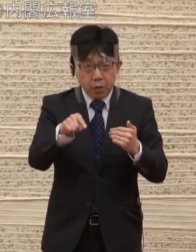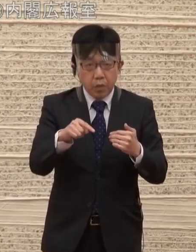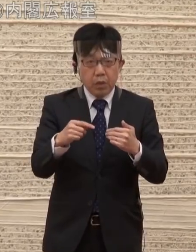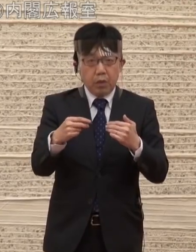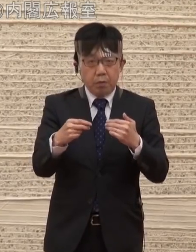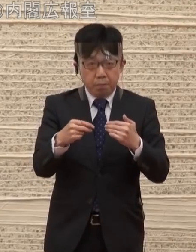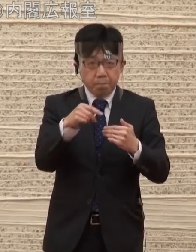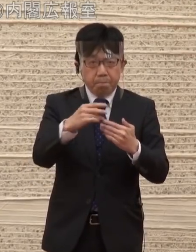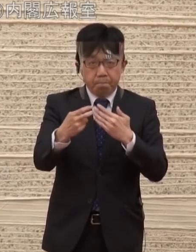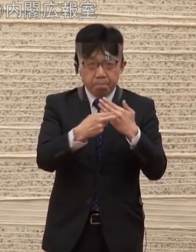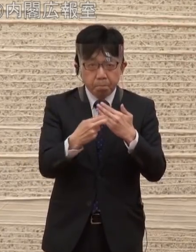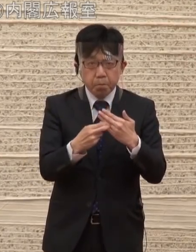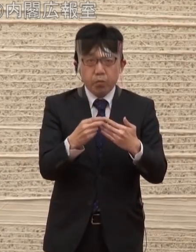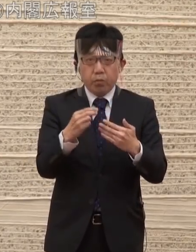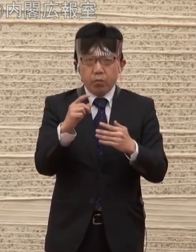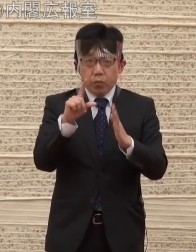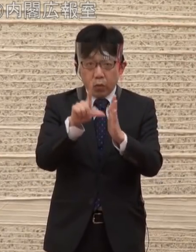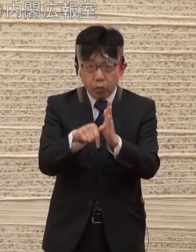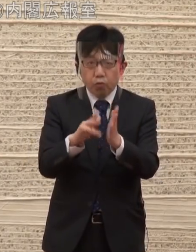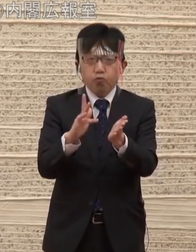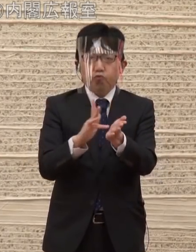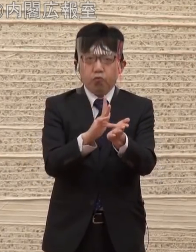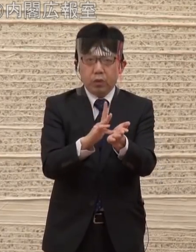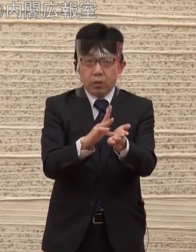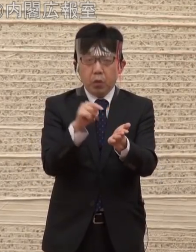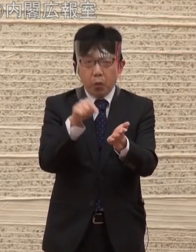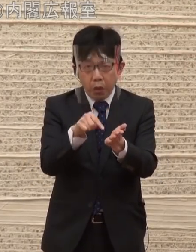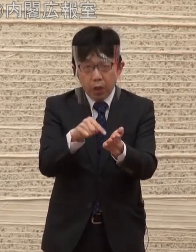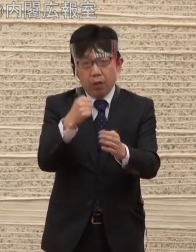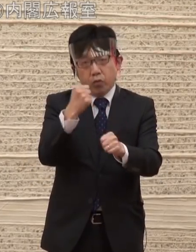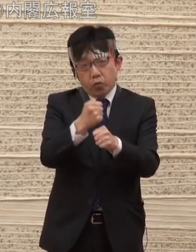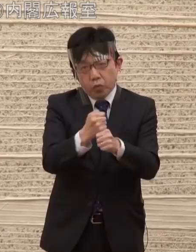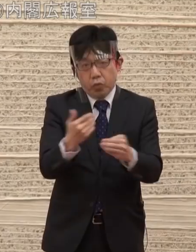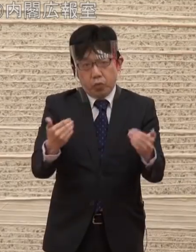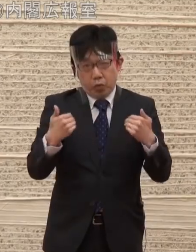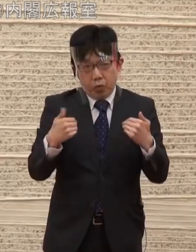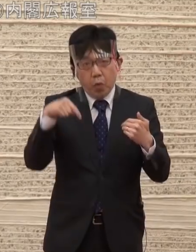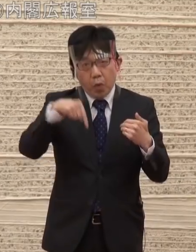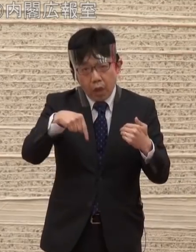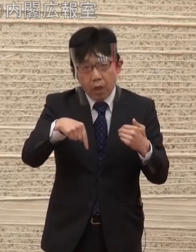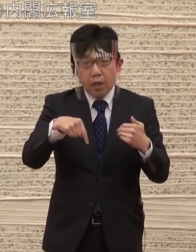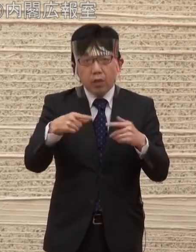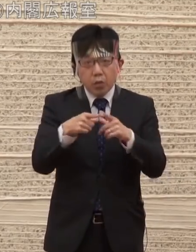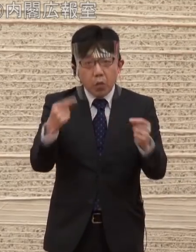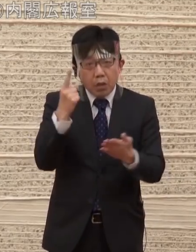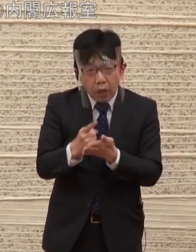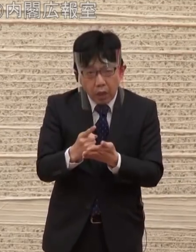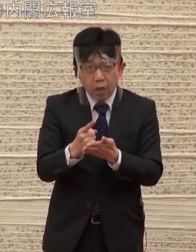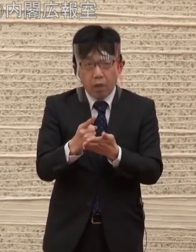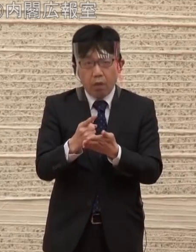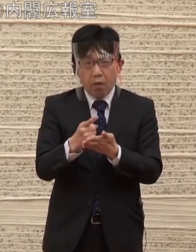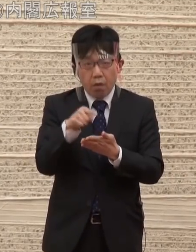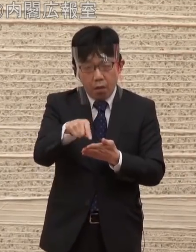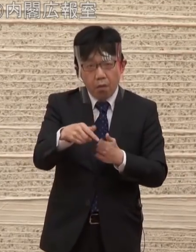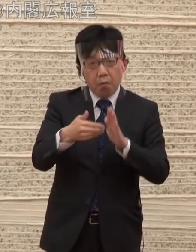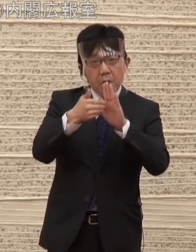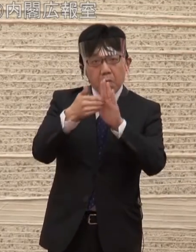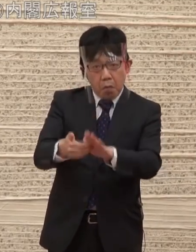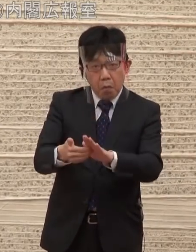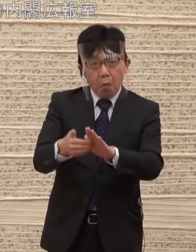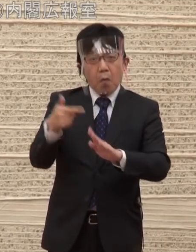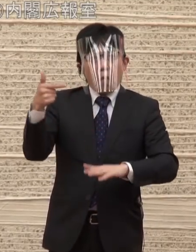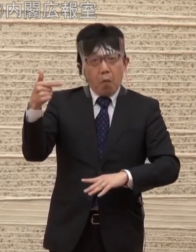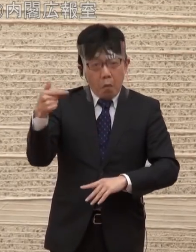の出現がですね極めて重要なんだろうと思います先ほど申し上げましたよ日本だけでこれ幹線がだいたい